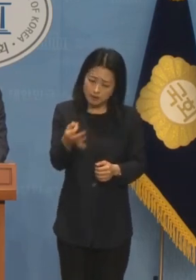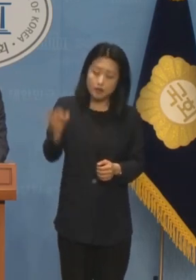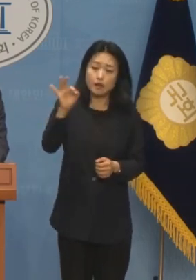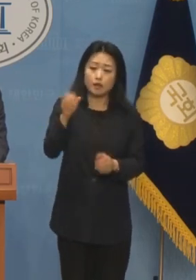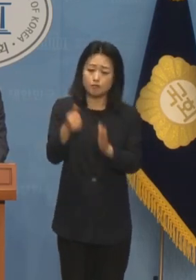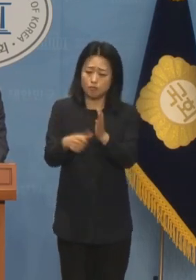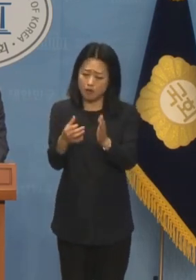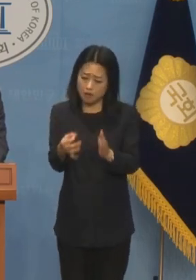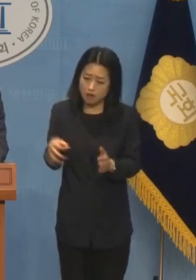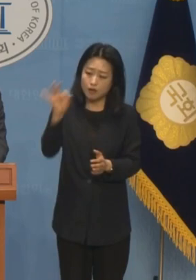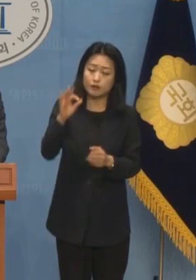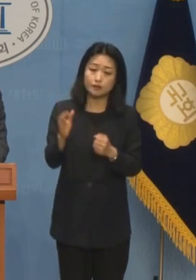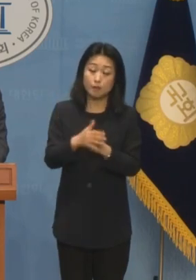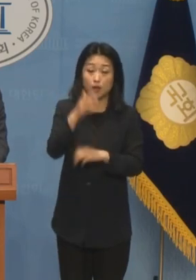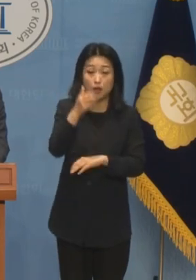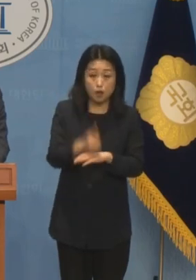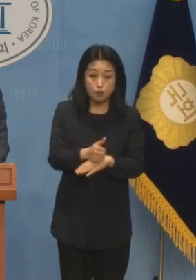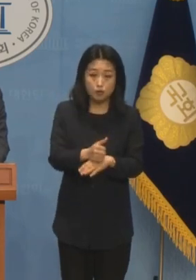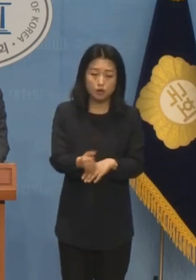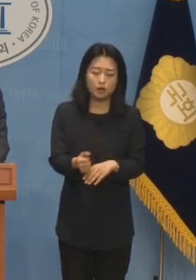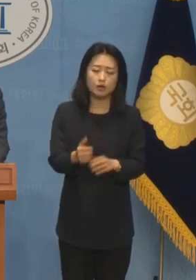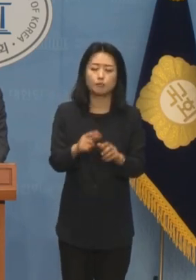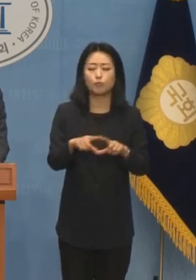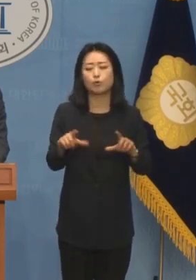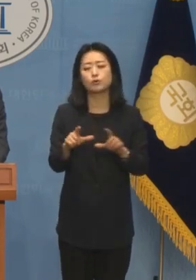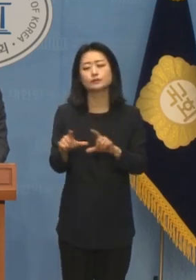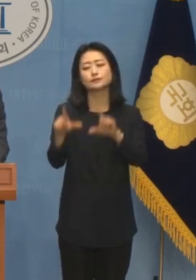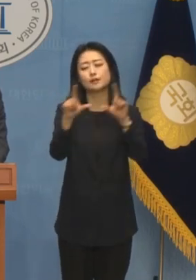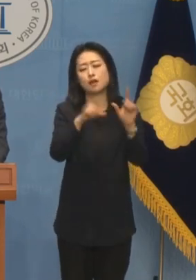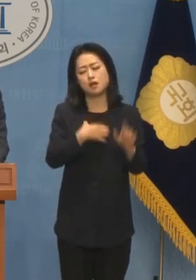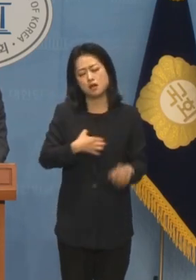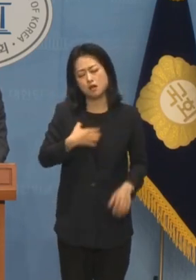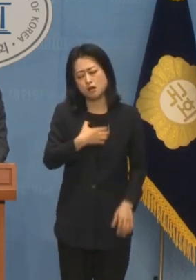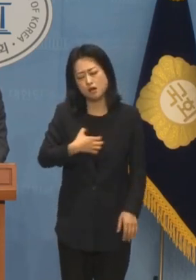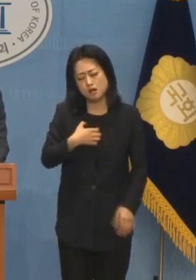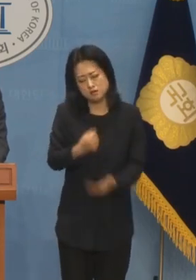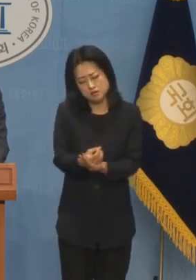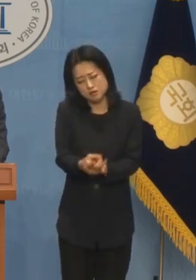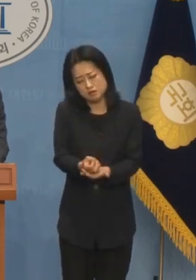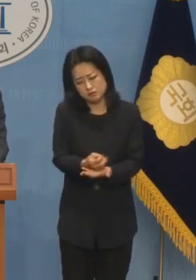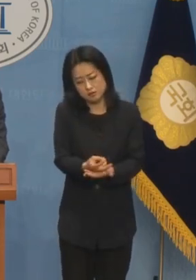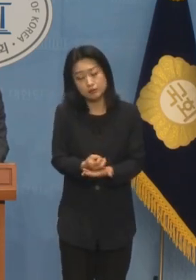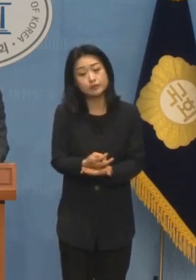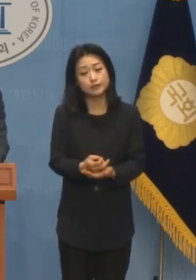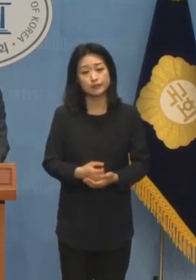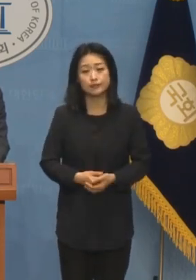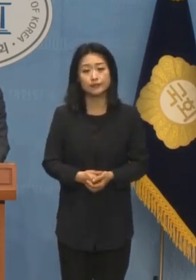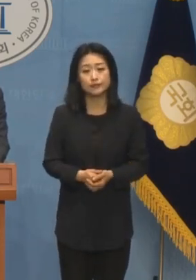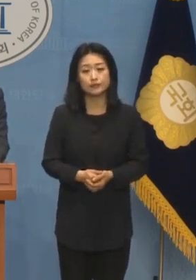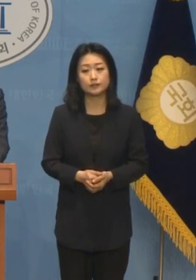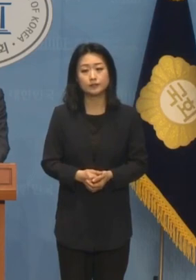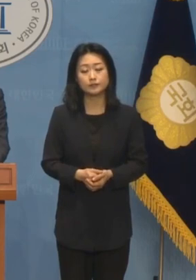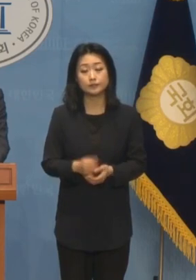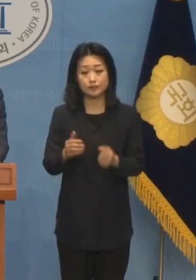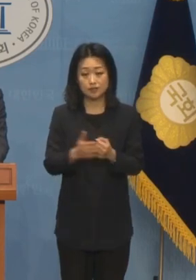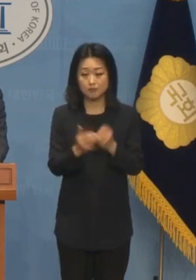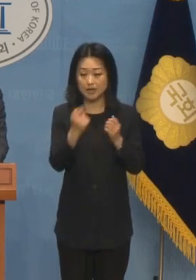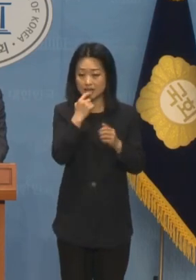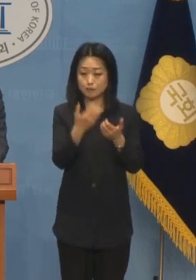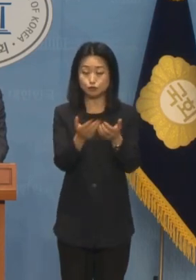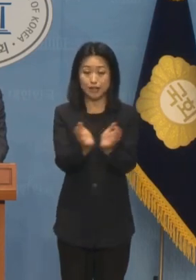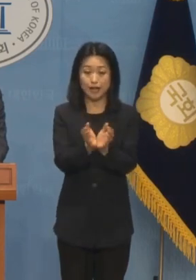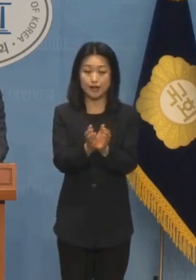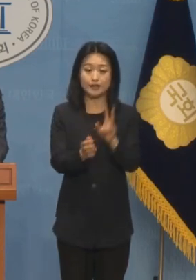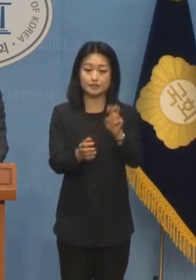고물가 경제 상황이 결국 우리 서민의 고통을 가중시키고 있습니다 이런 이로 민주당은